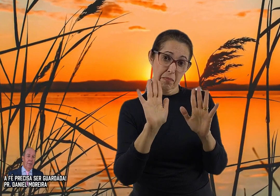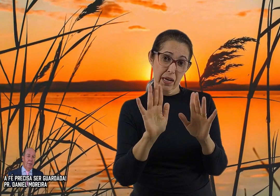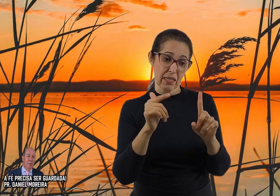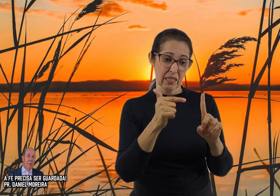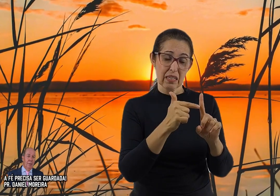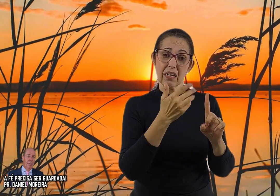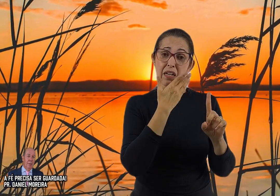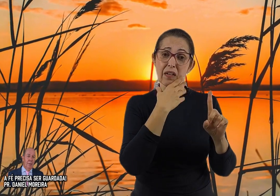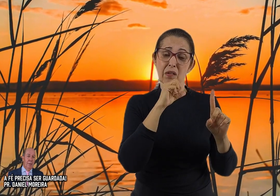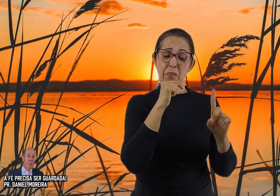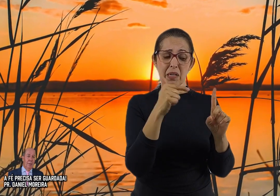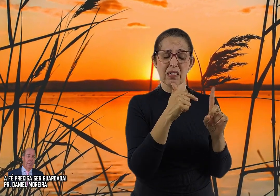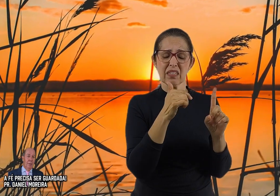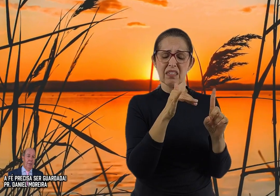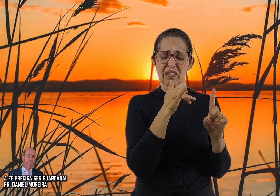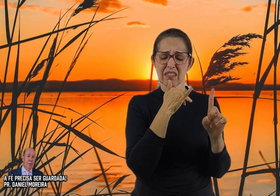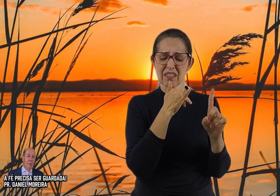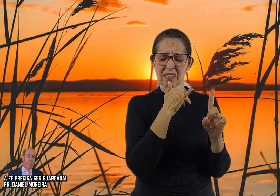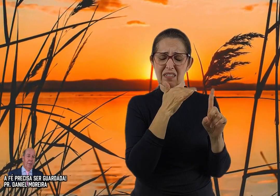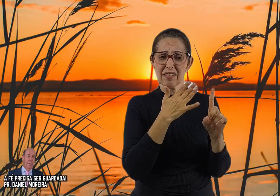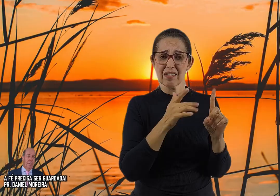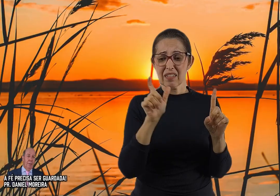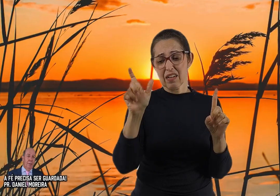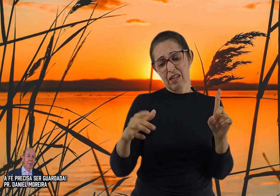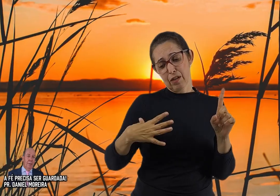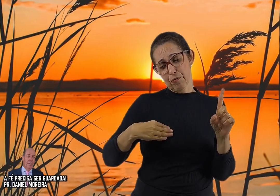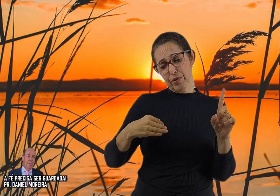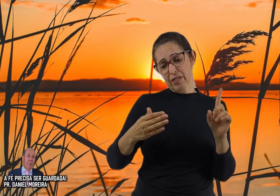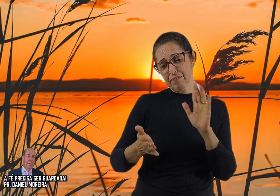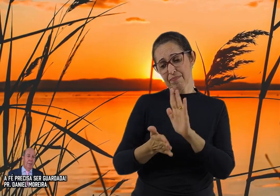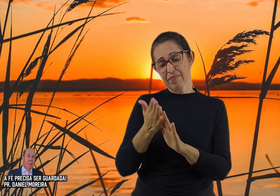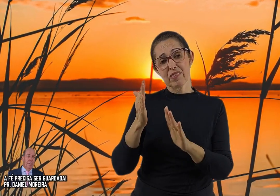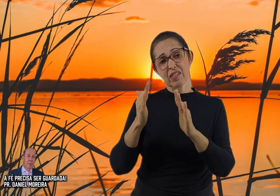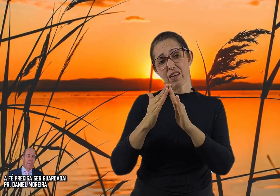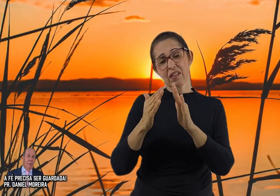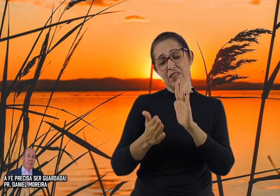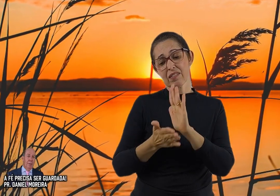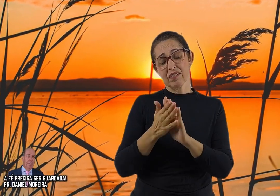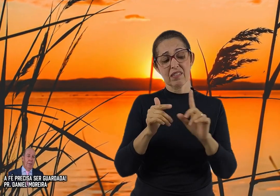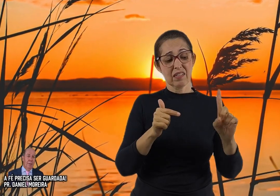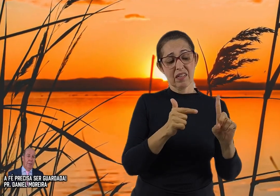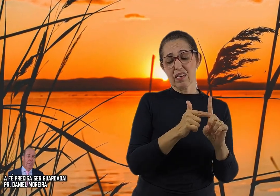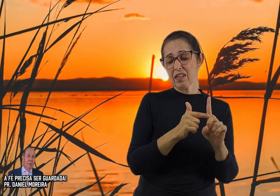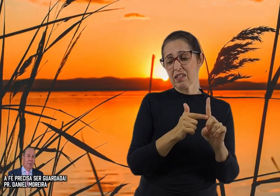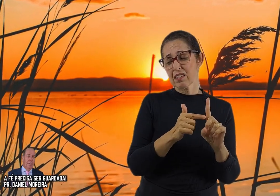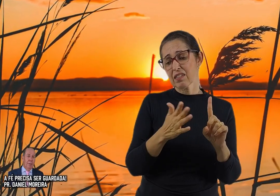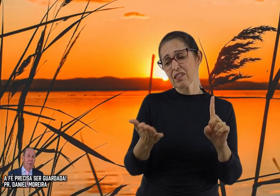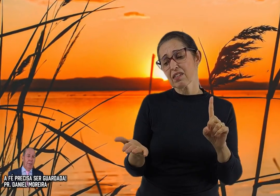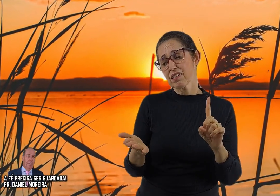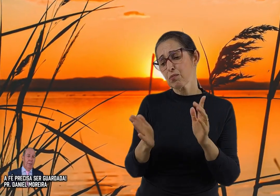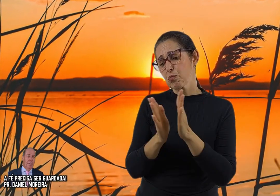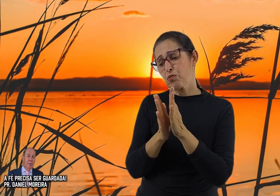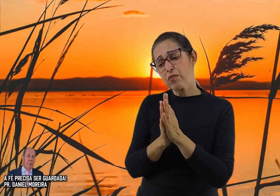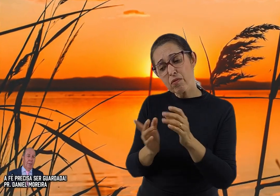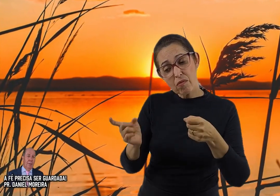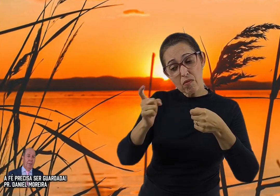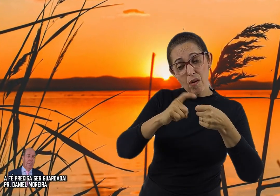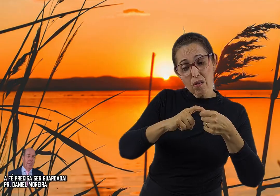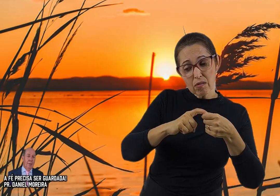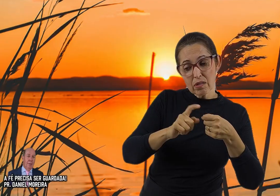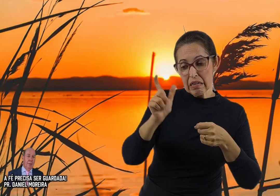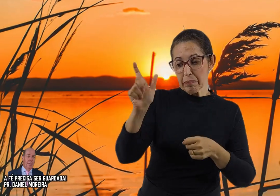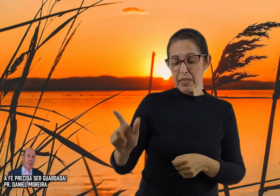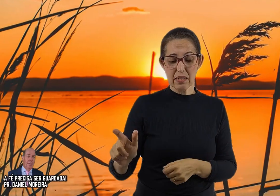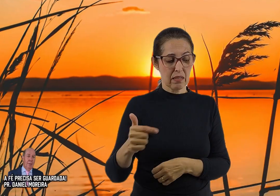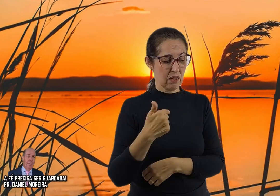A jovem, a filha, saiu de casa. Ele já tentou várias vezes fazer com que ela retorne, mas ela